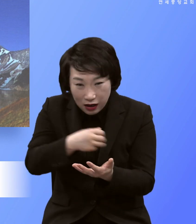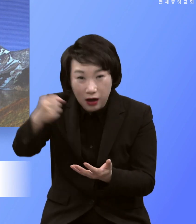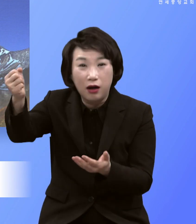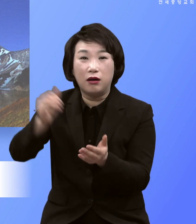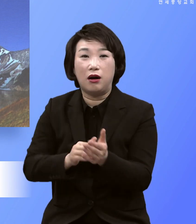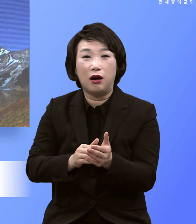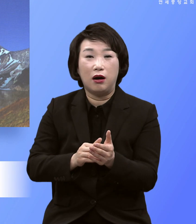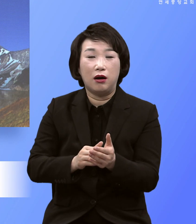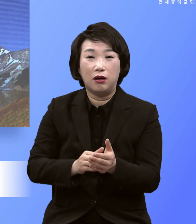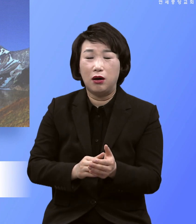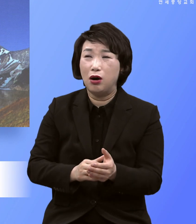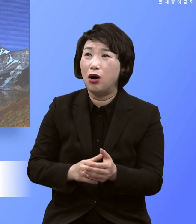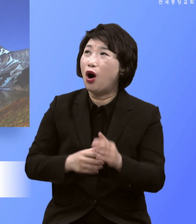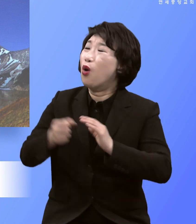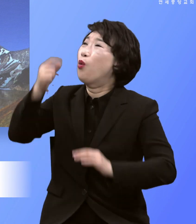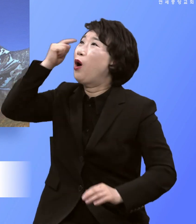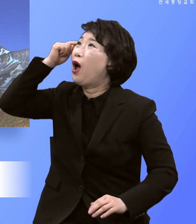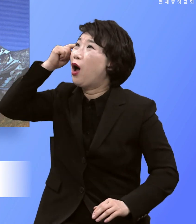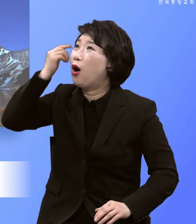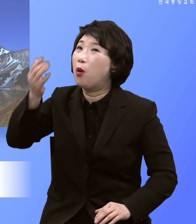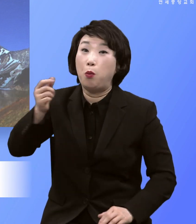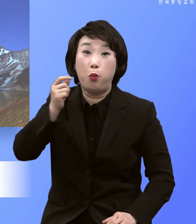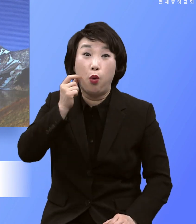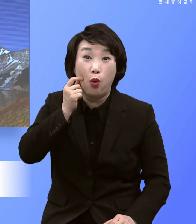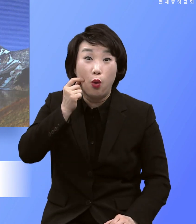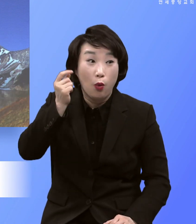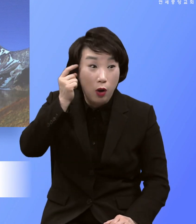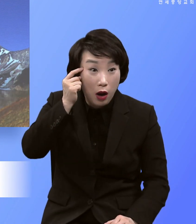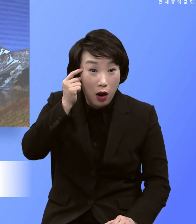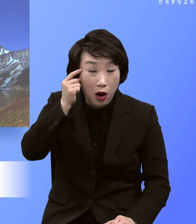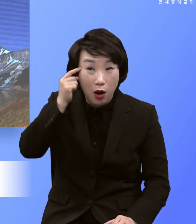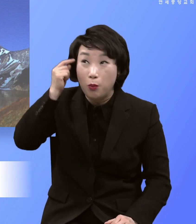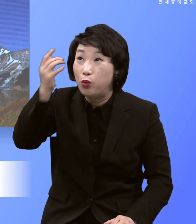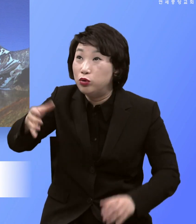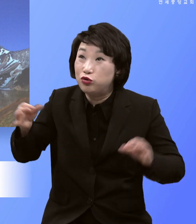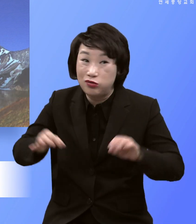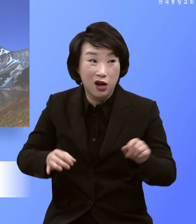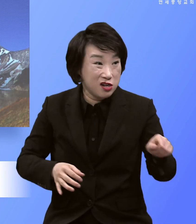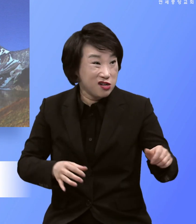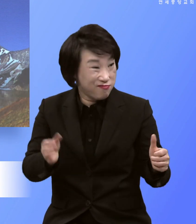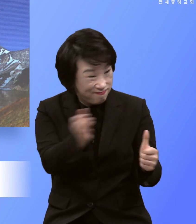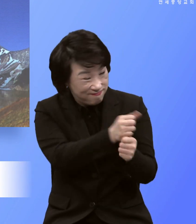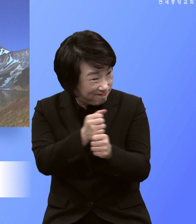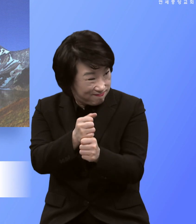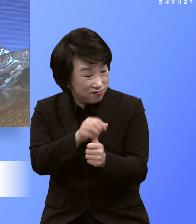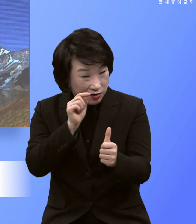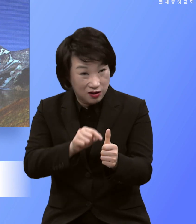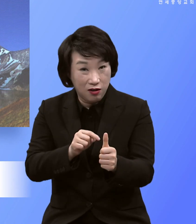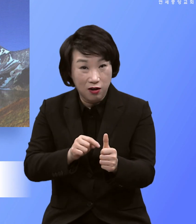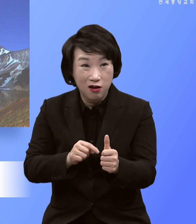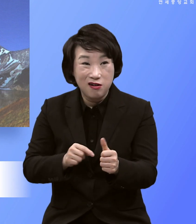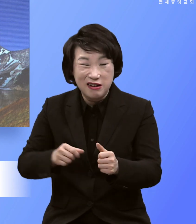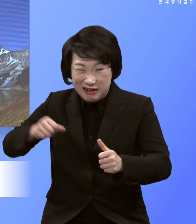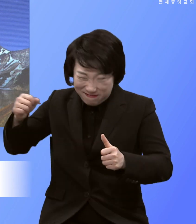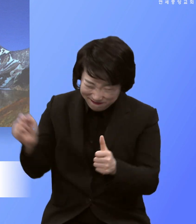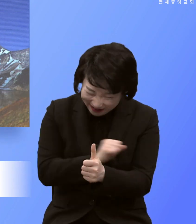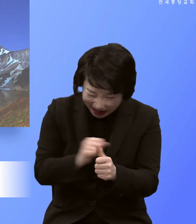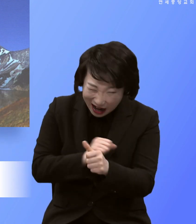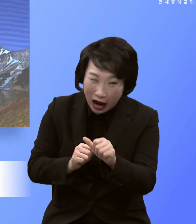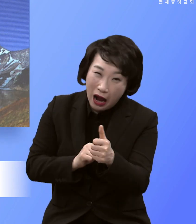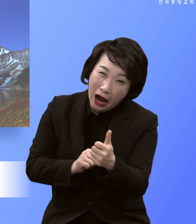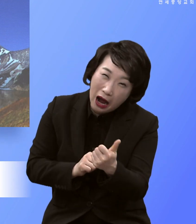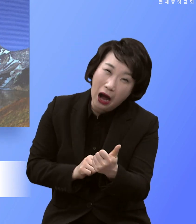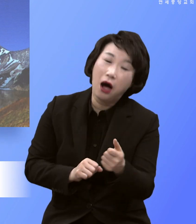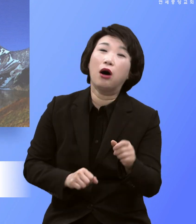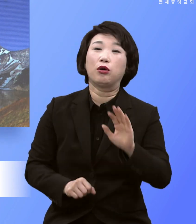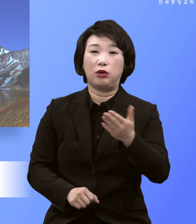왜 가져가냐고 물어도 못 본다. 물어보는 날이면 붙들려가서 반은 죽는다.